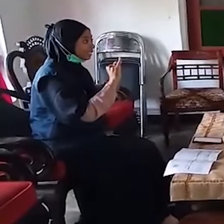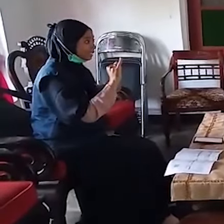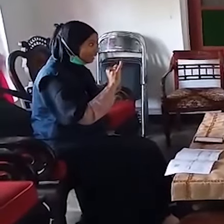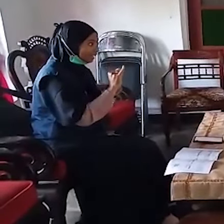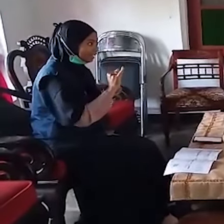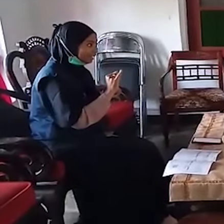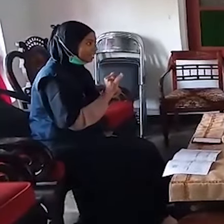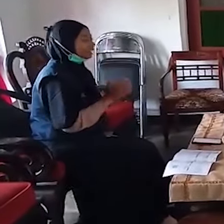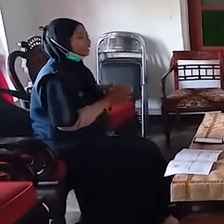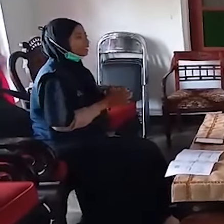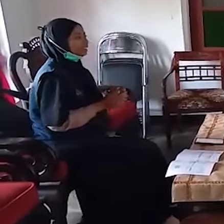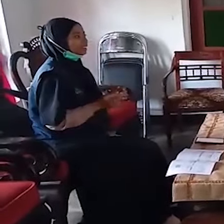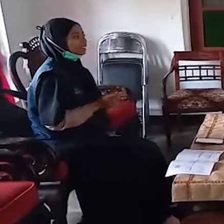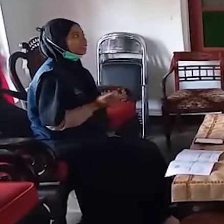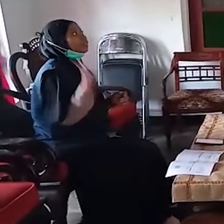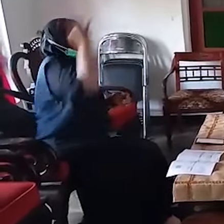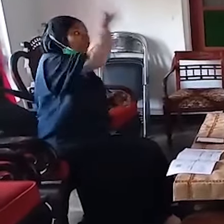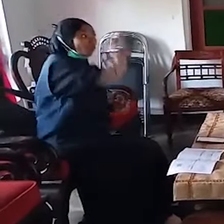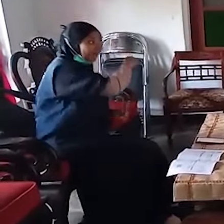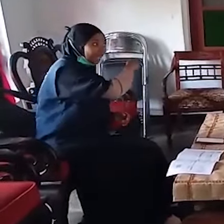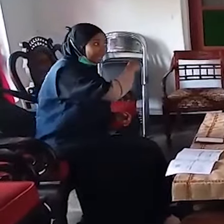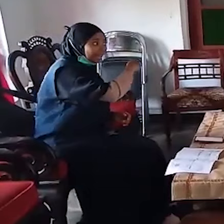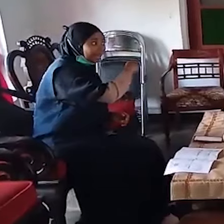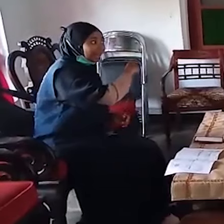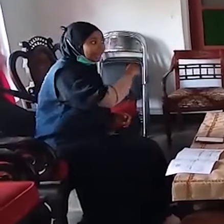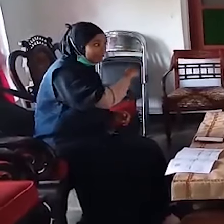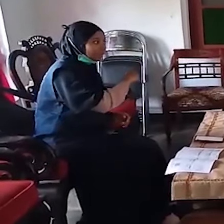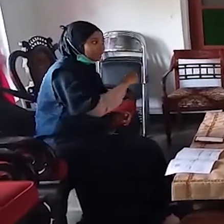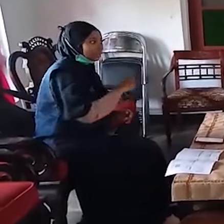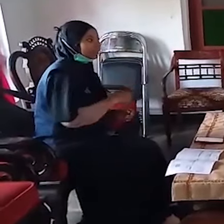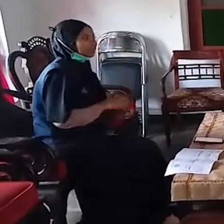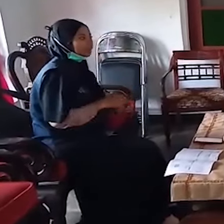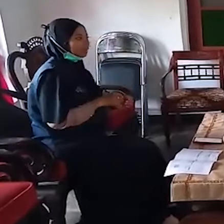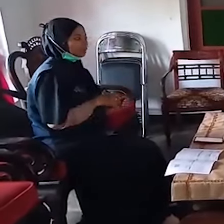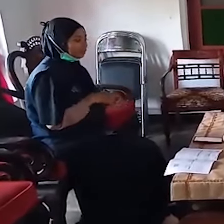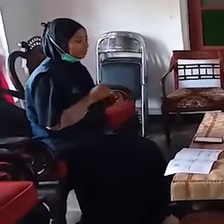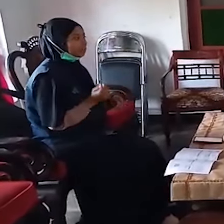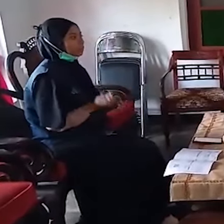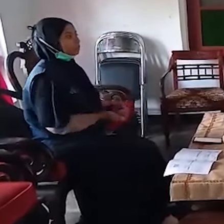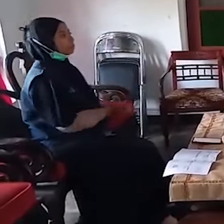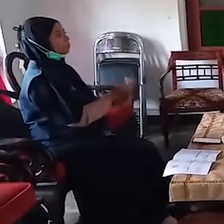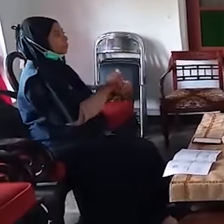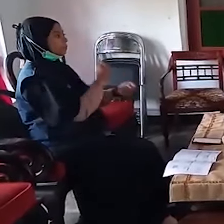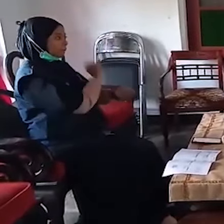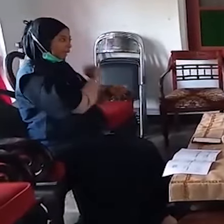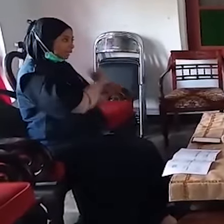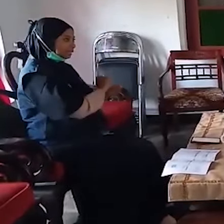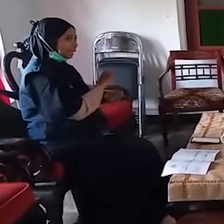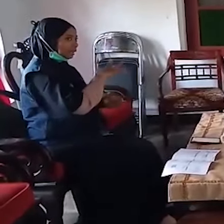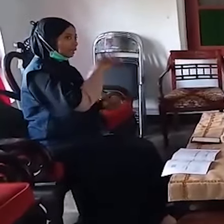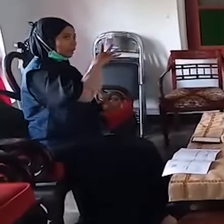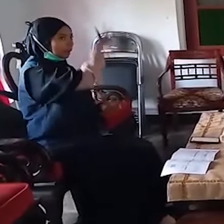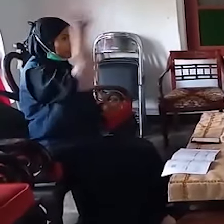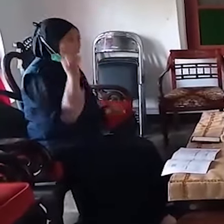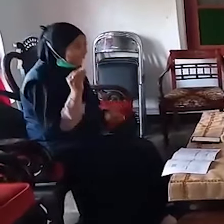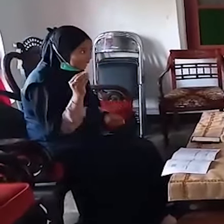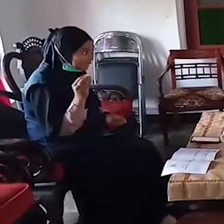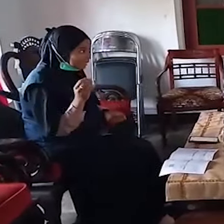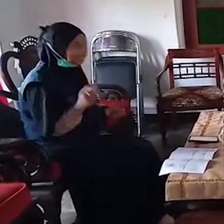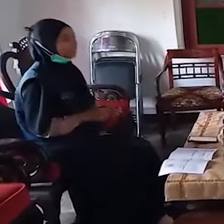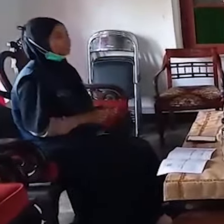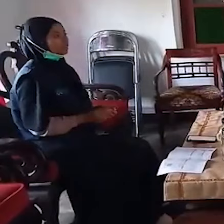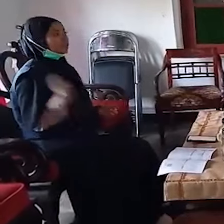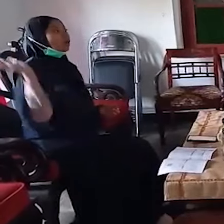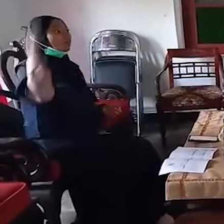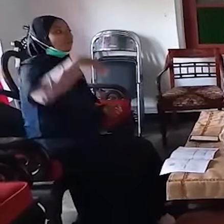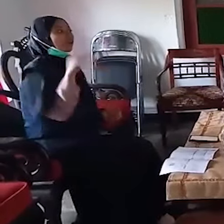dari yang di atas, itu memang mereka berbeda dari sana. Malahan mereka lebih terhormat disebut tuli daripada tunarungu.